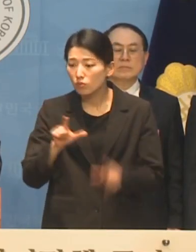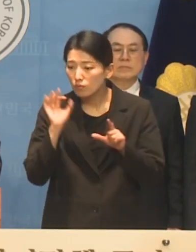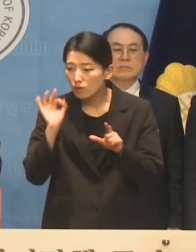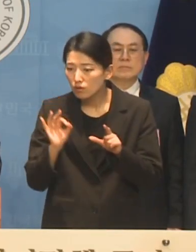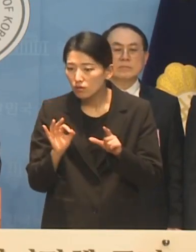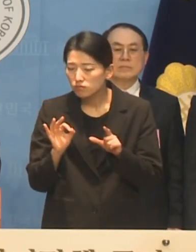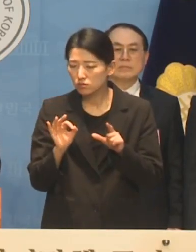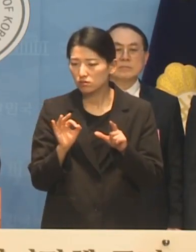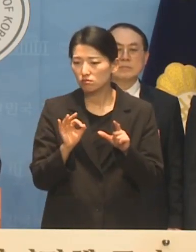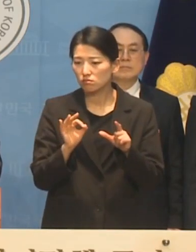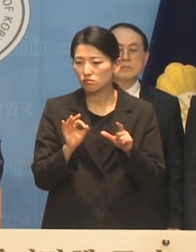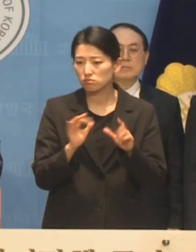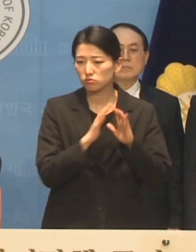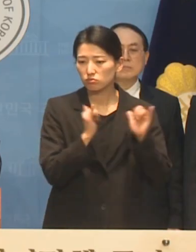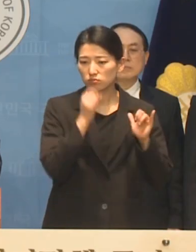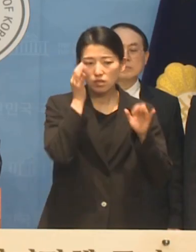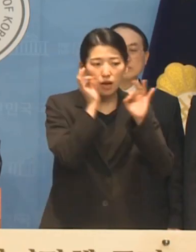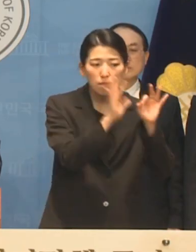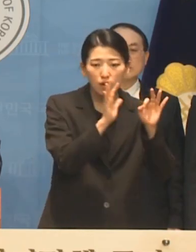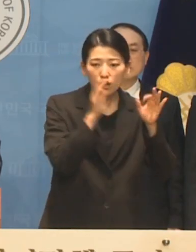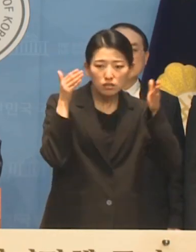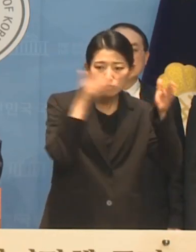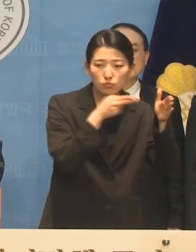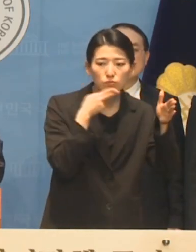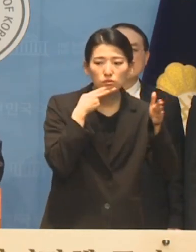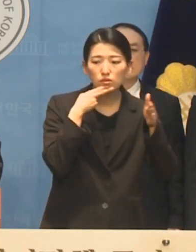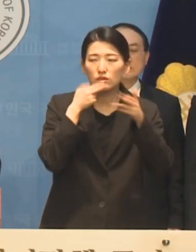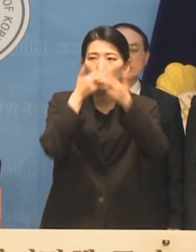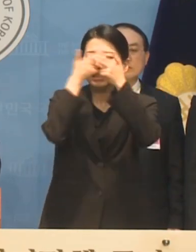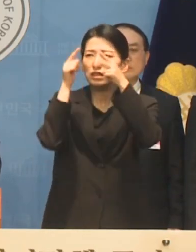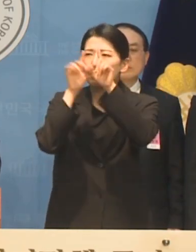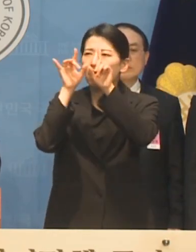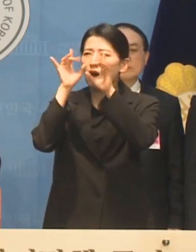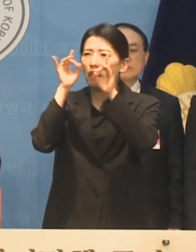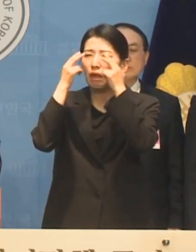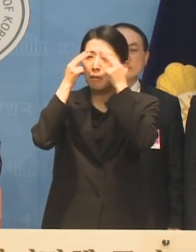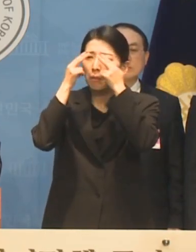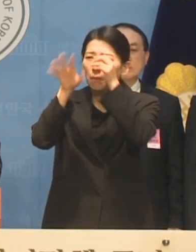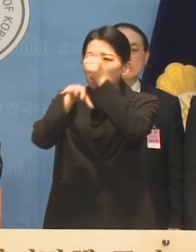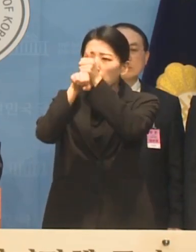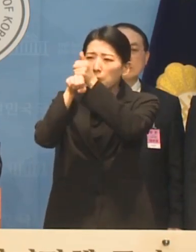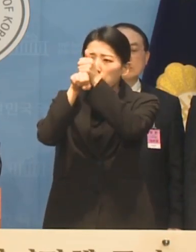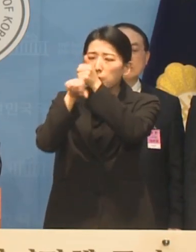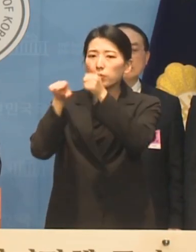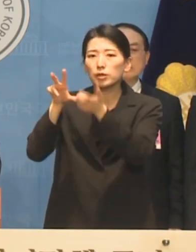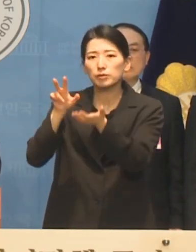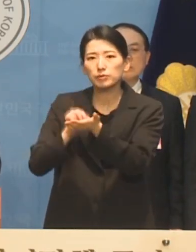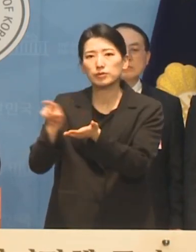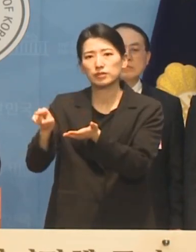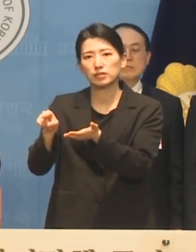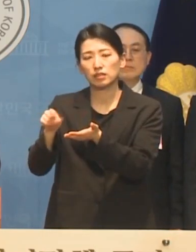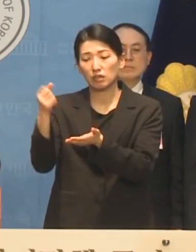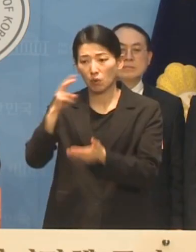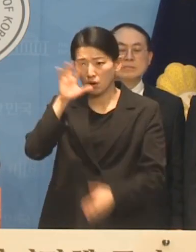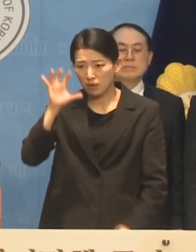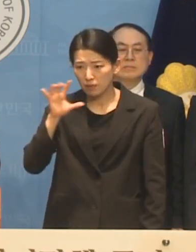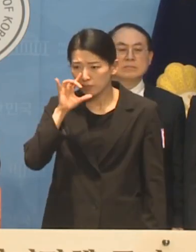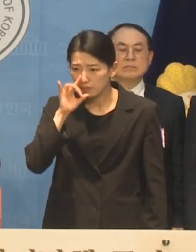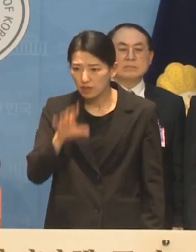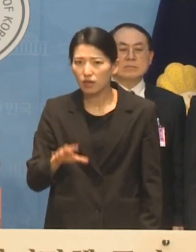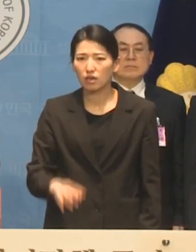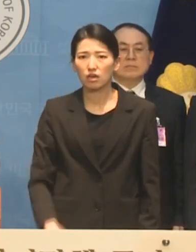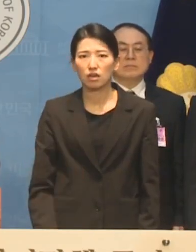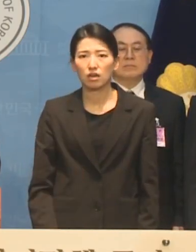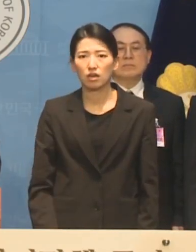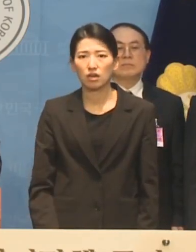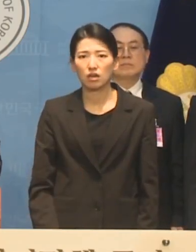오직 이재명밖에는 없습니까? 더 이상 이런 일들이 지속되고 발생되어서는 안 될 것입니다. 이런 참담한 일을